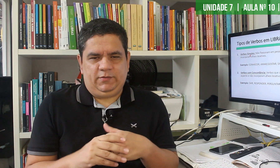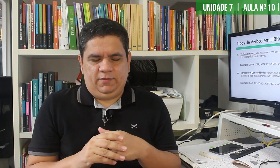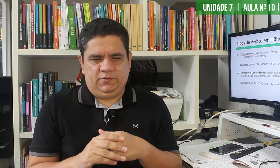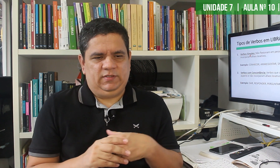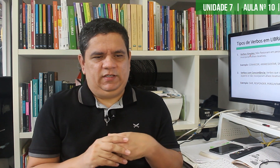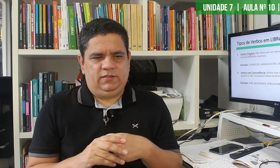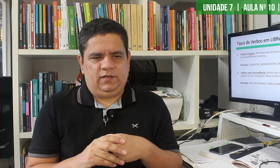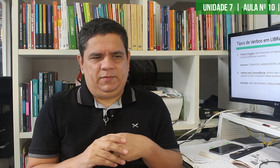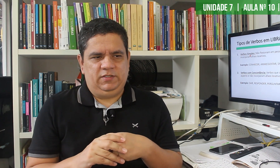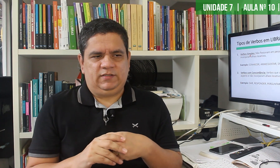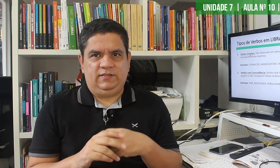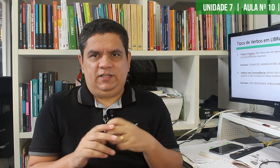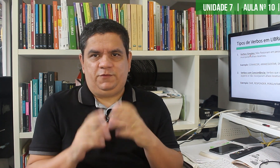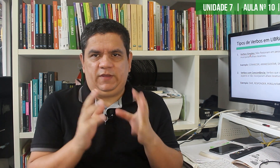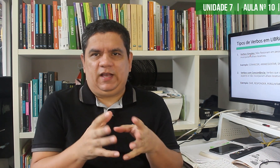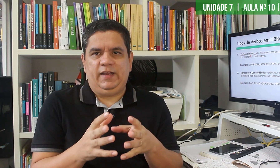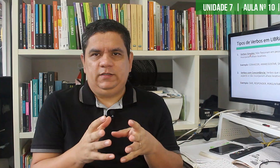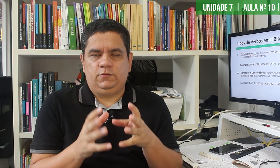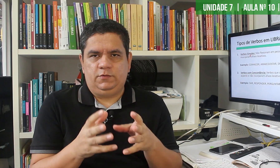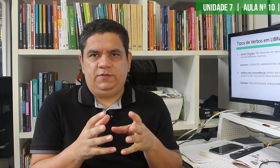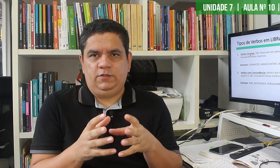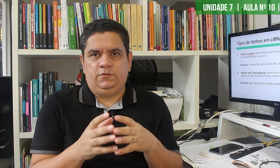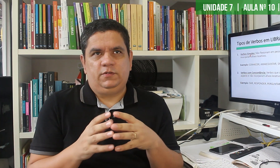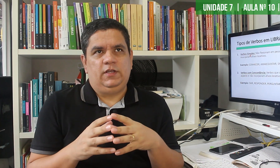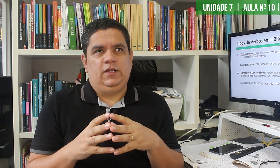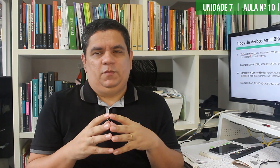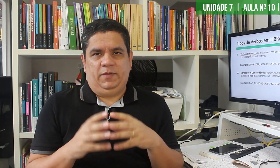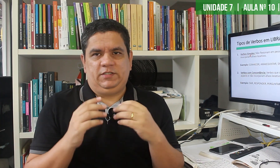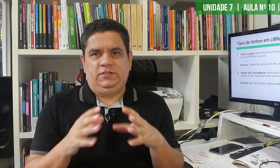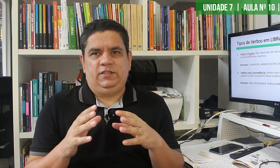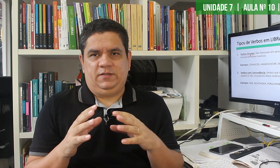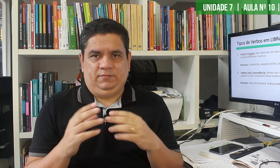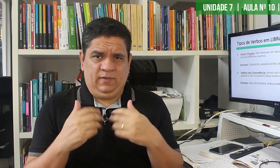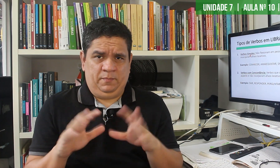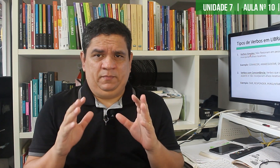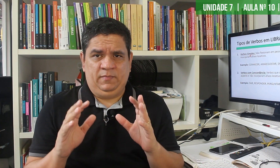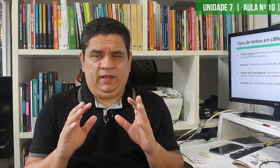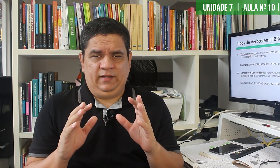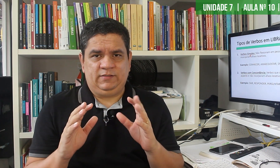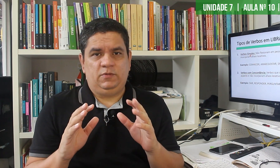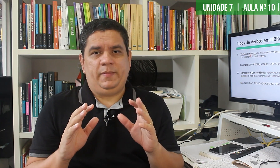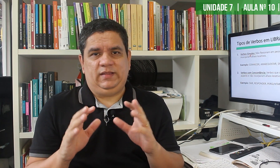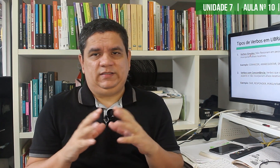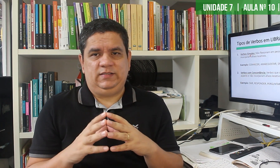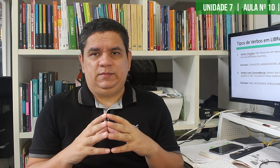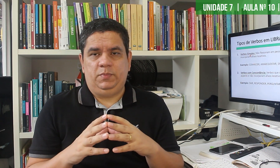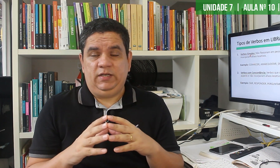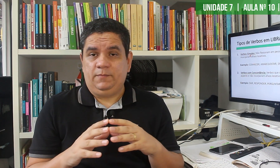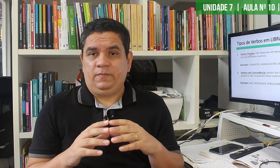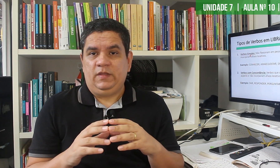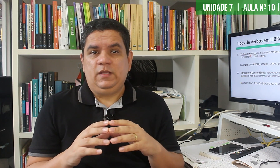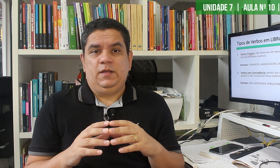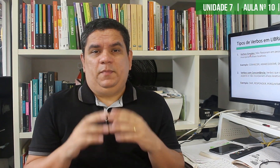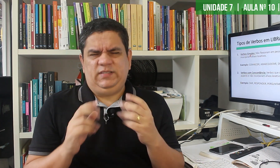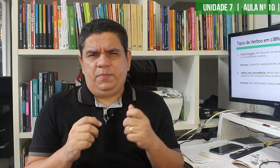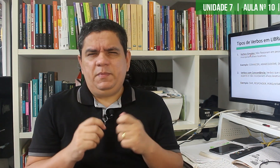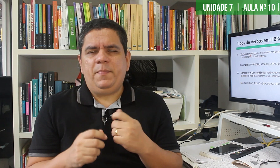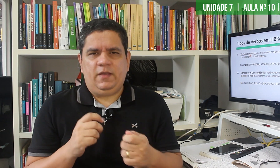que vocês, à medida que vocês identificarem isso nos vídeos, por mais que a gente esteja na segunda metade da disciplina, mas sempre me